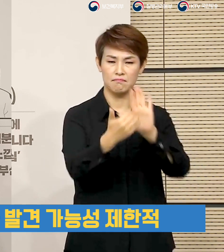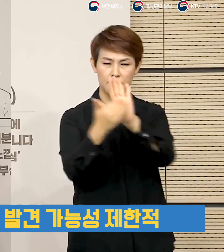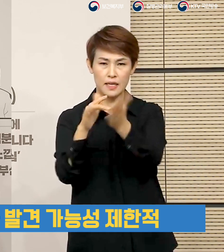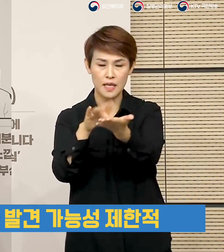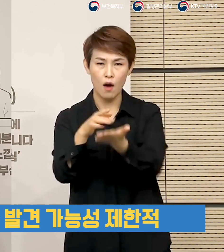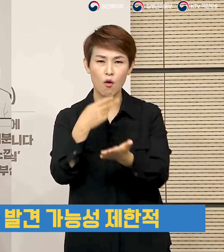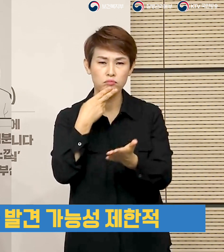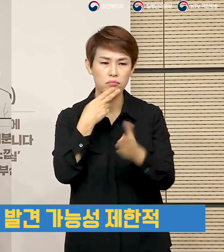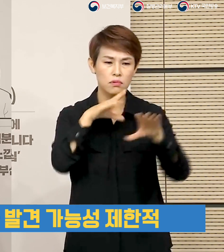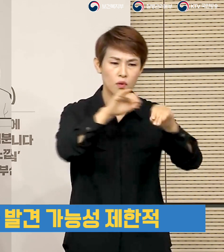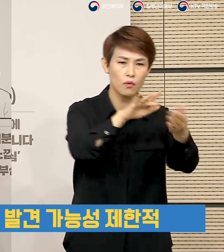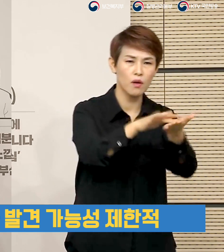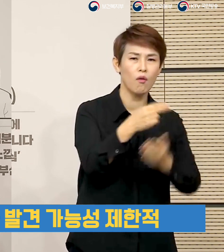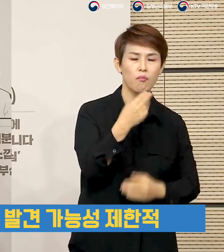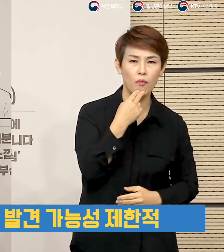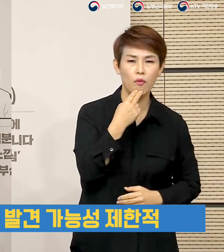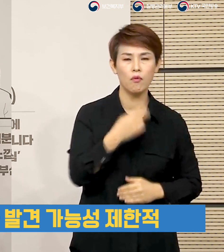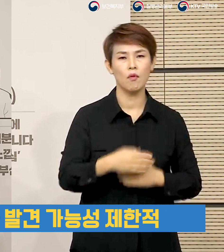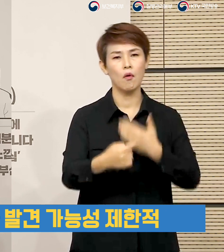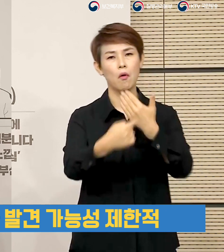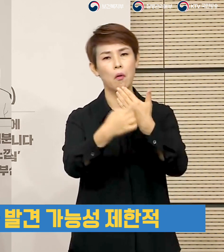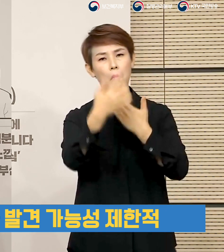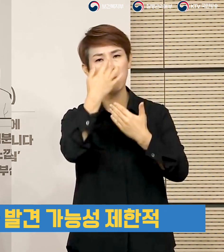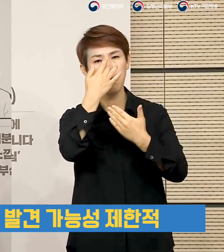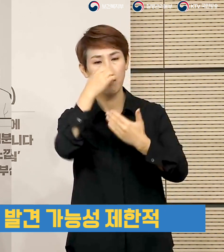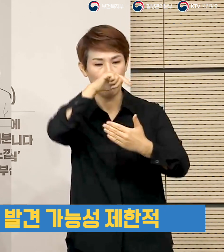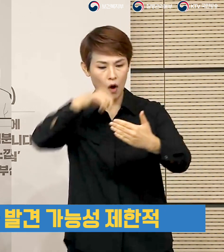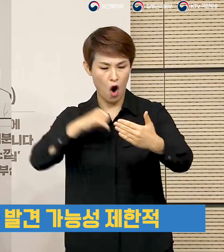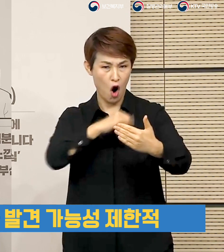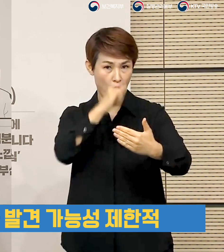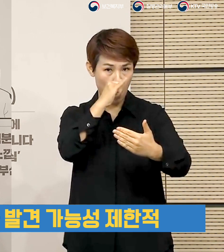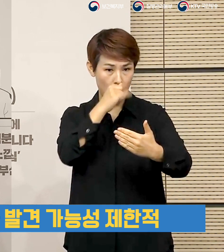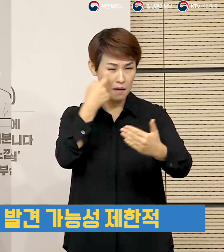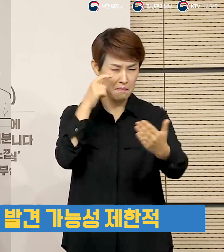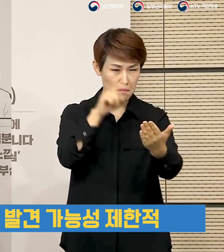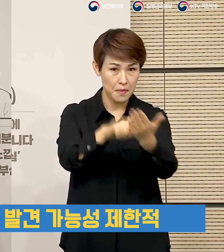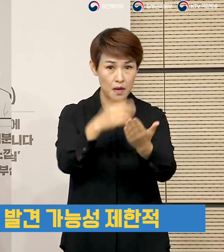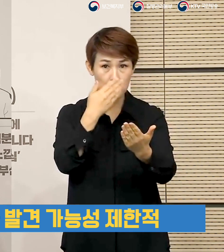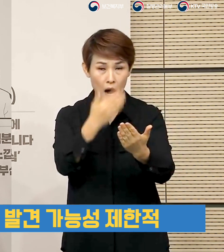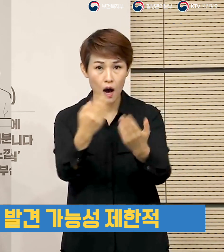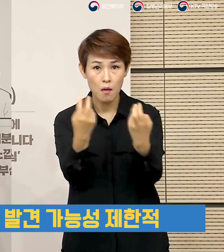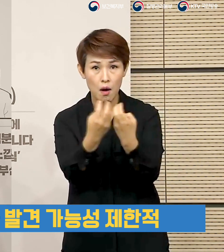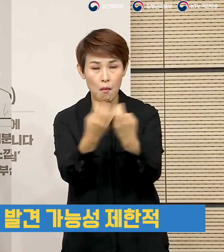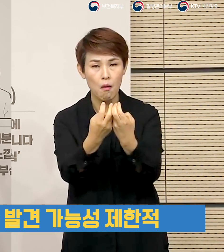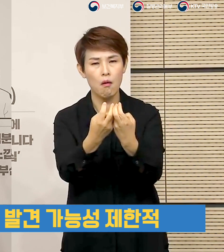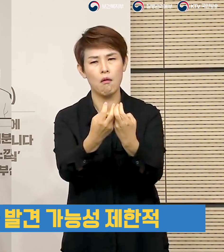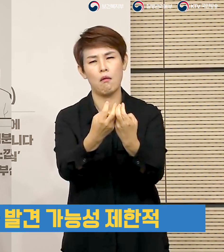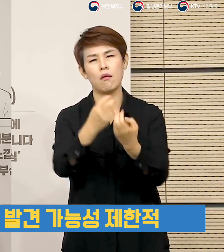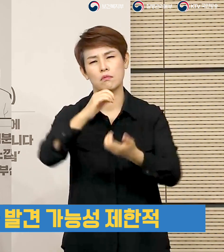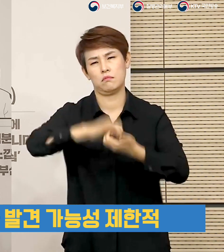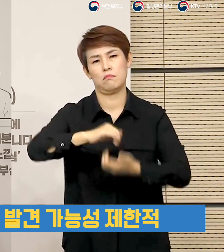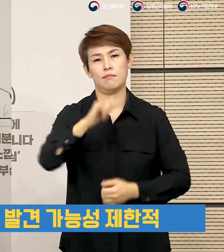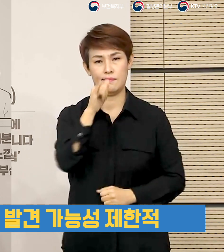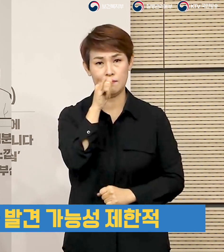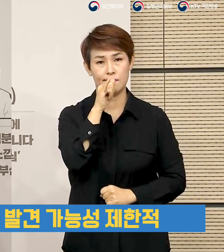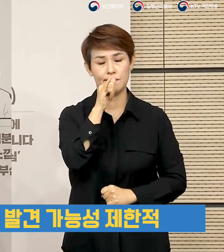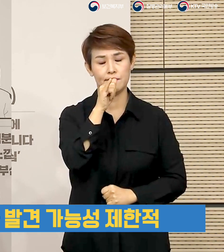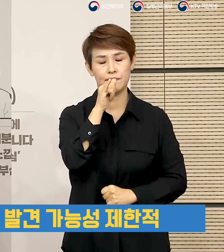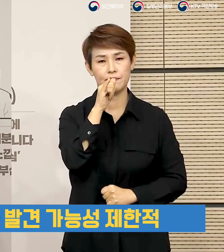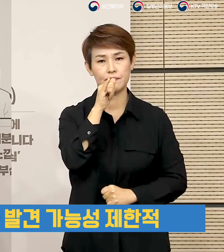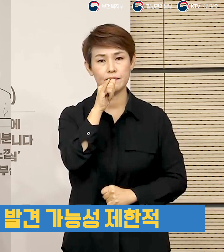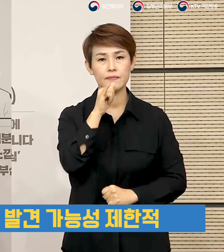없는 상황에서 이 무증상 또는 초기 증상의 감염자를 찾아낼 수 있는 방안은 상당히 제한적이다라는 말씀을